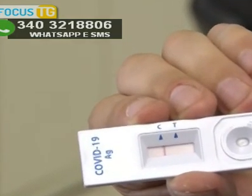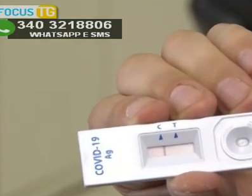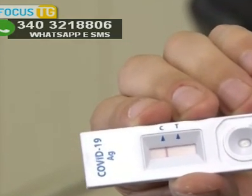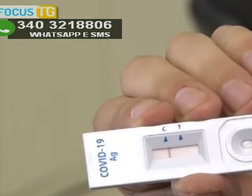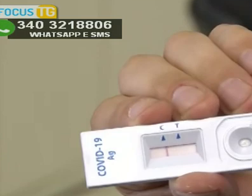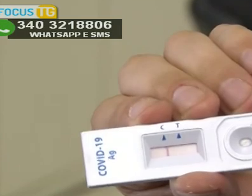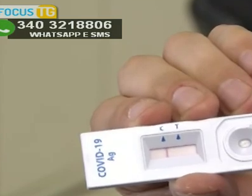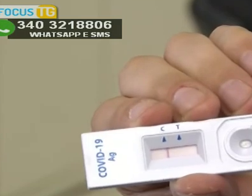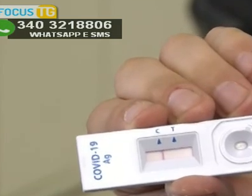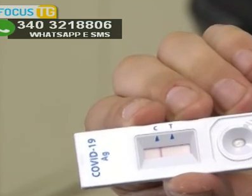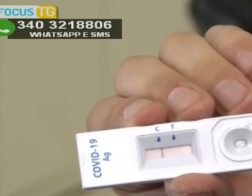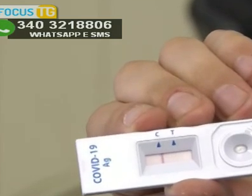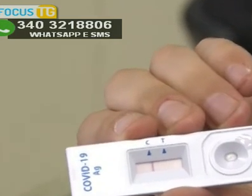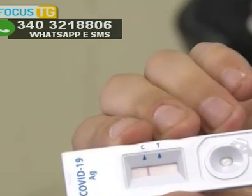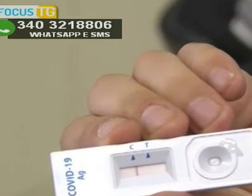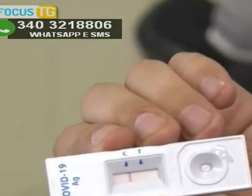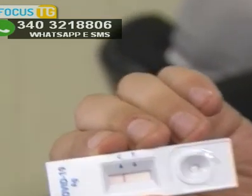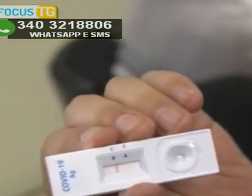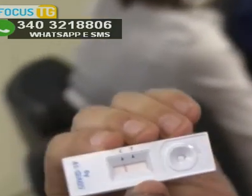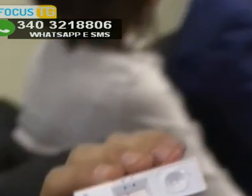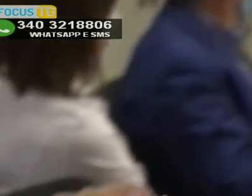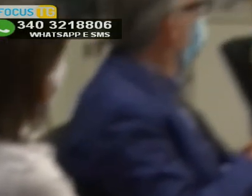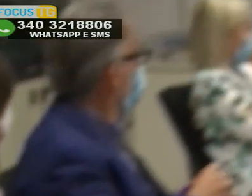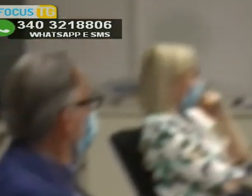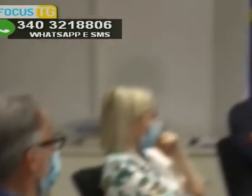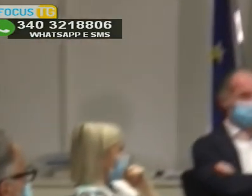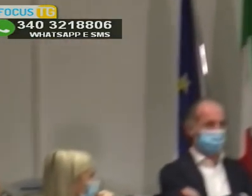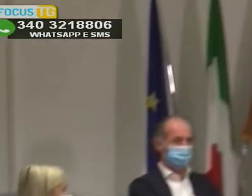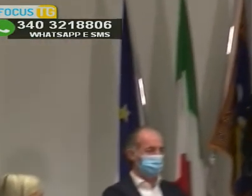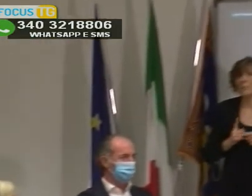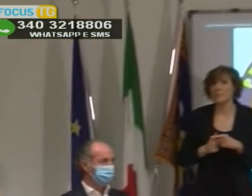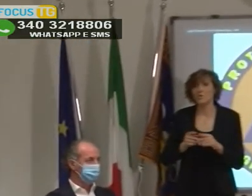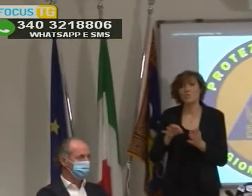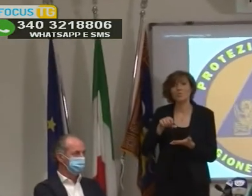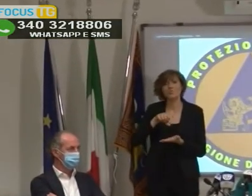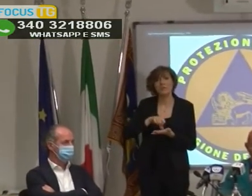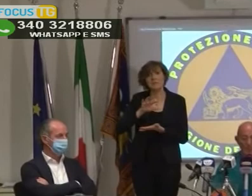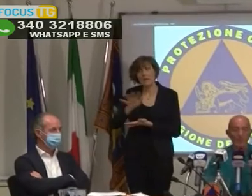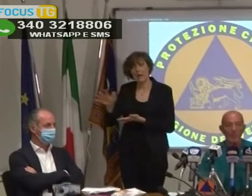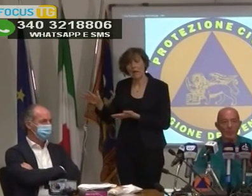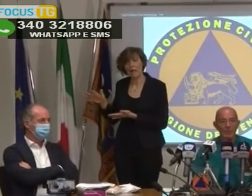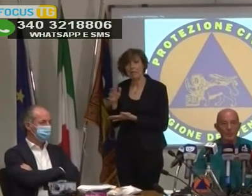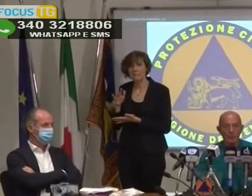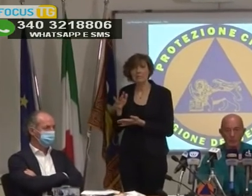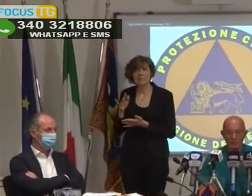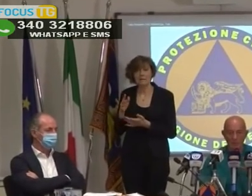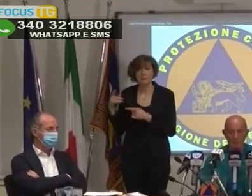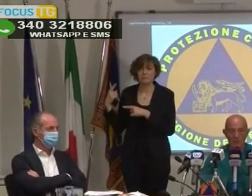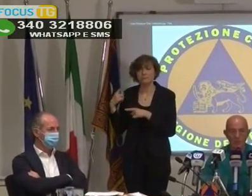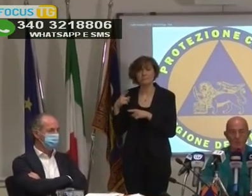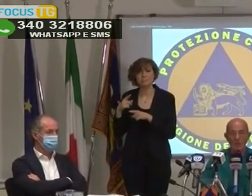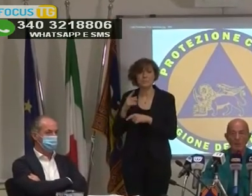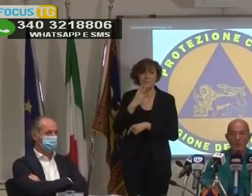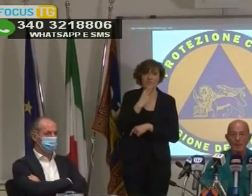Noi abbiamo, non solo noi l'abbiamo provato, ci sono altri centri che lo stanno provando parallelamente, per